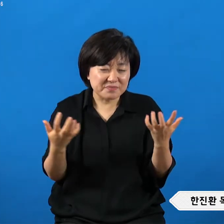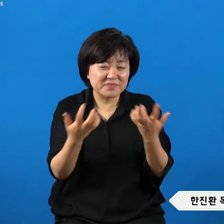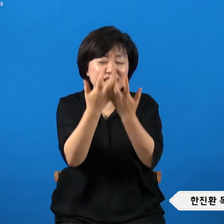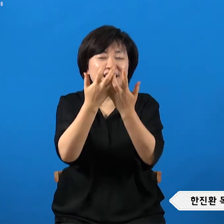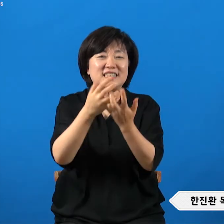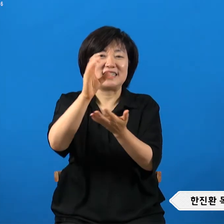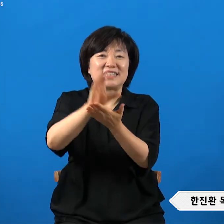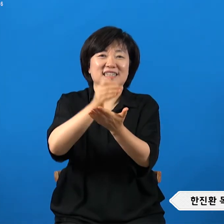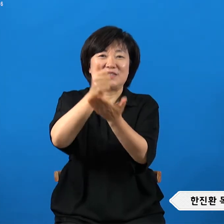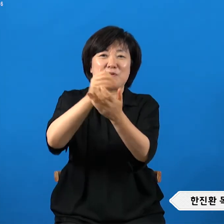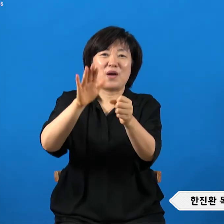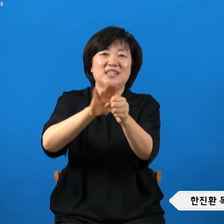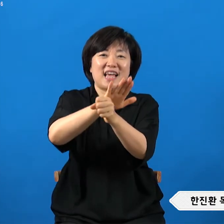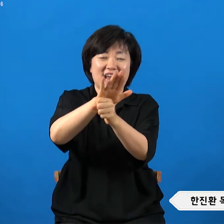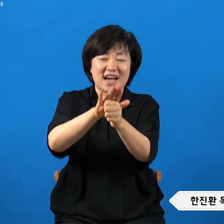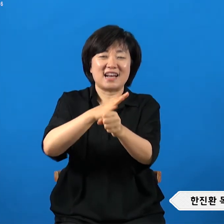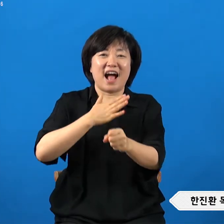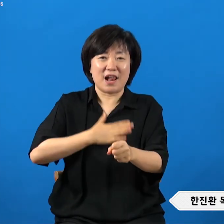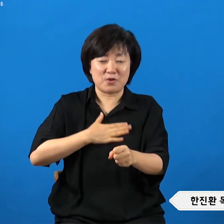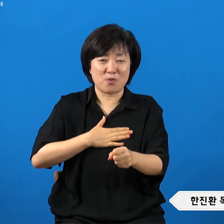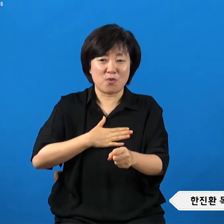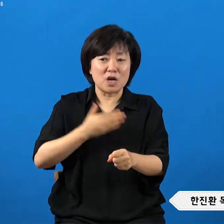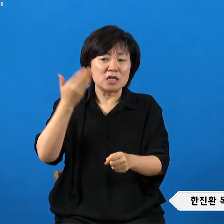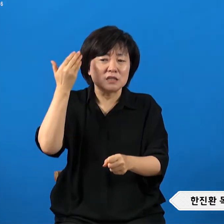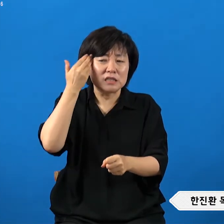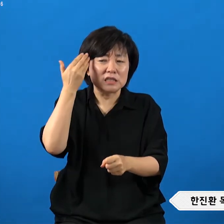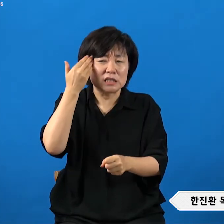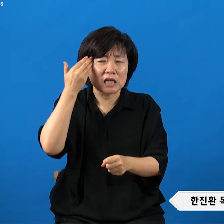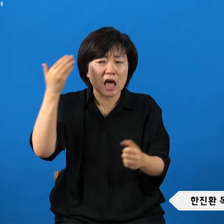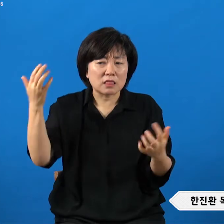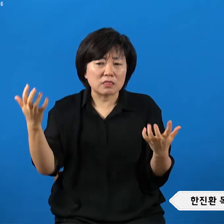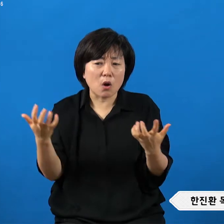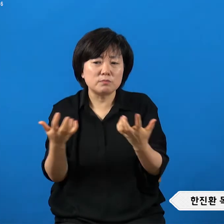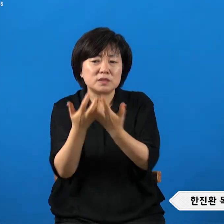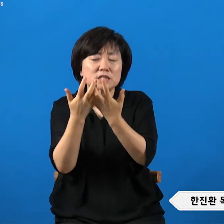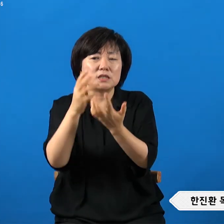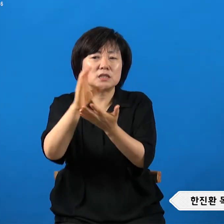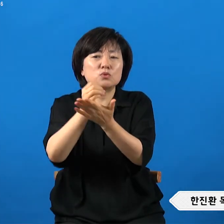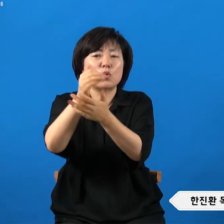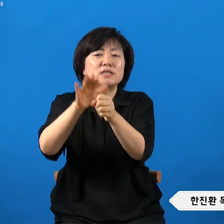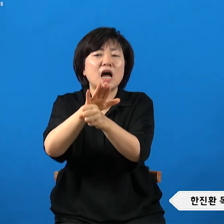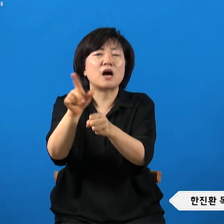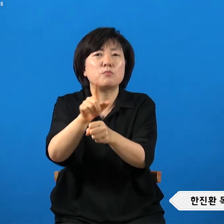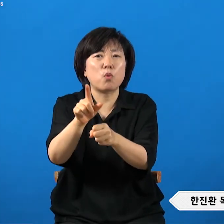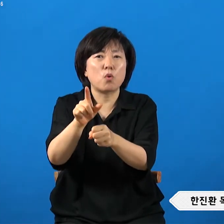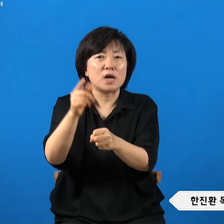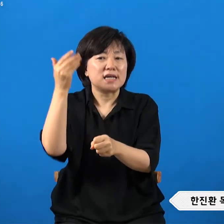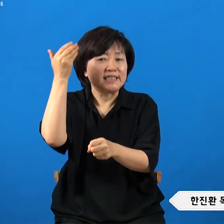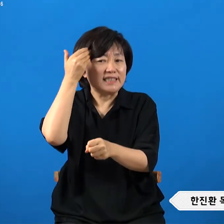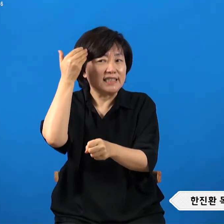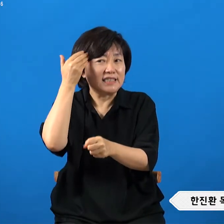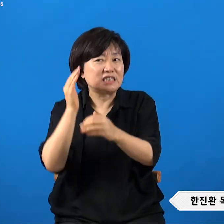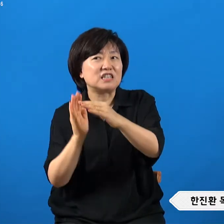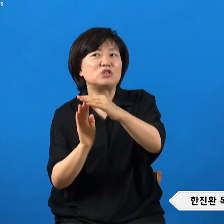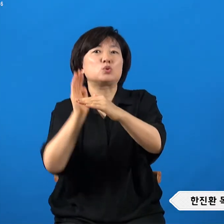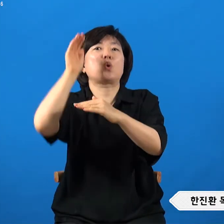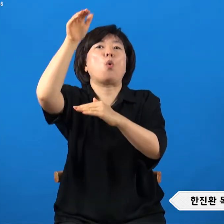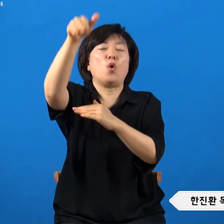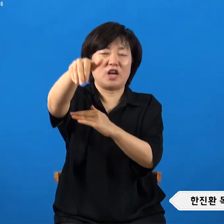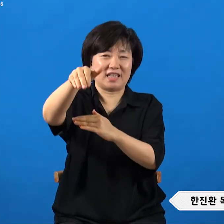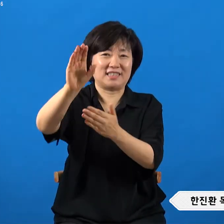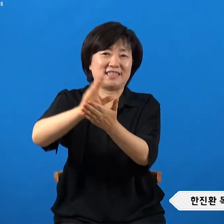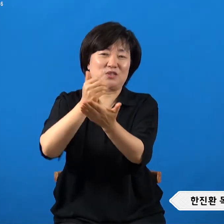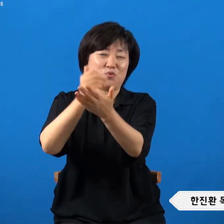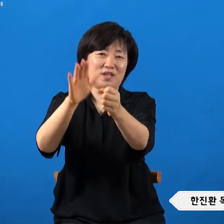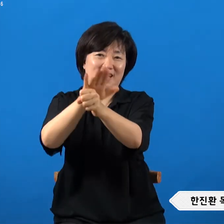지식에 넘치는 그리스도의 사랑이라는 게 무슨 뜻일까? 그건 지식을 초월하는 그리스도의 사랑이라는 말입니다.